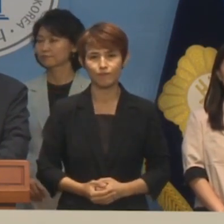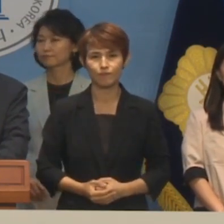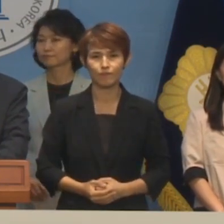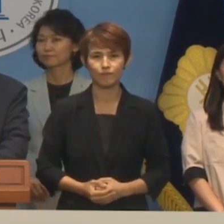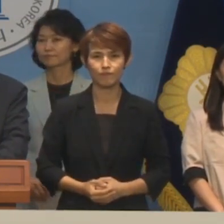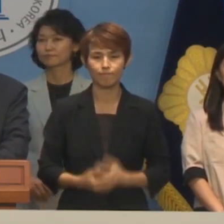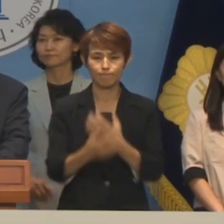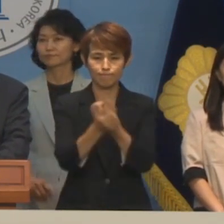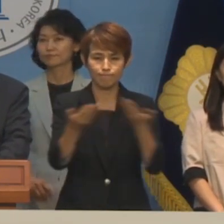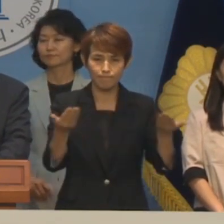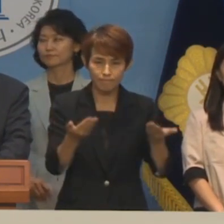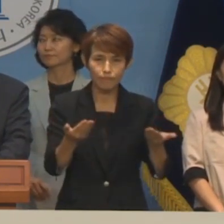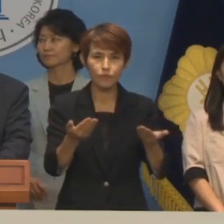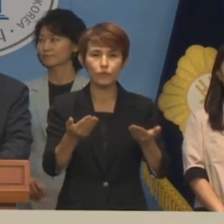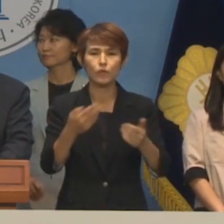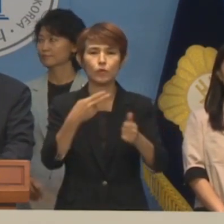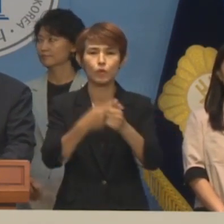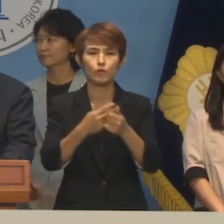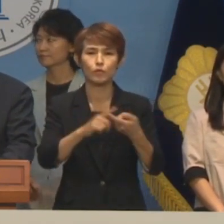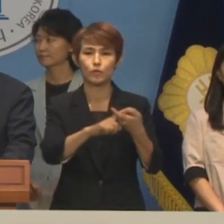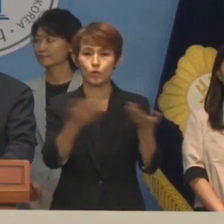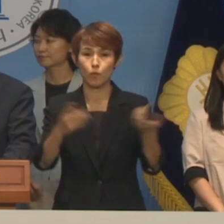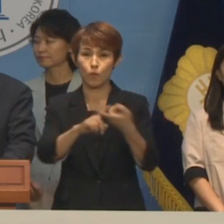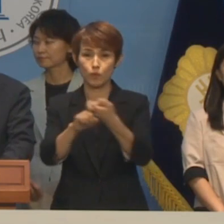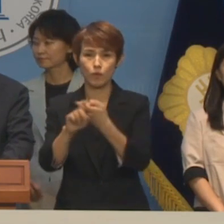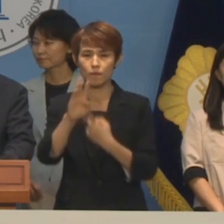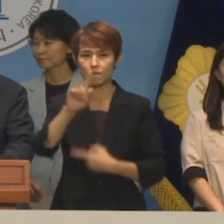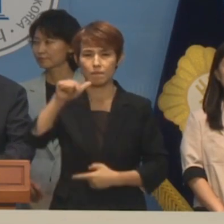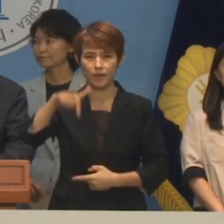비정규 교수노조의 박중열 위원장님 오셨습니다.